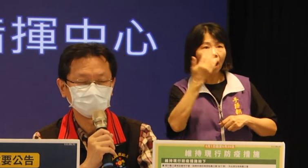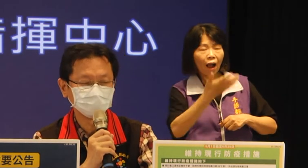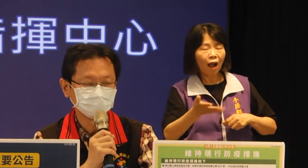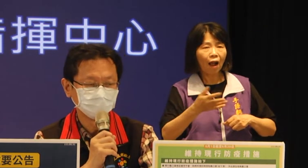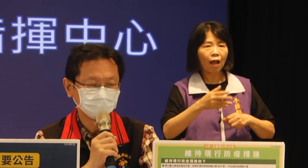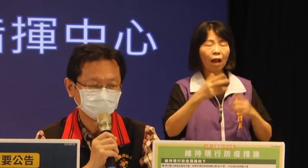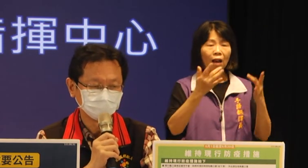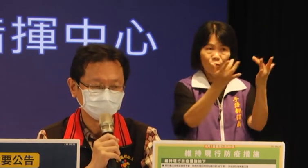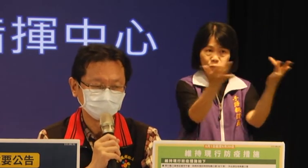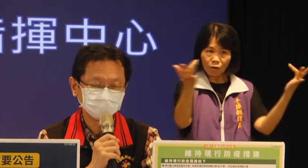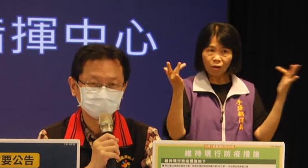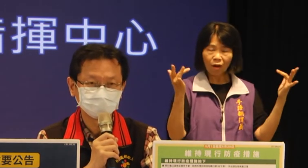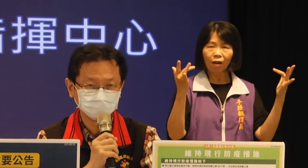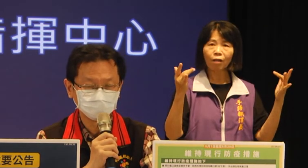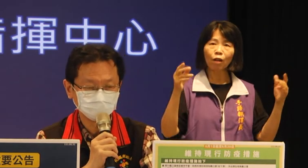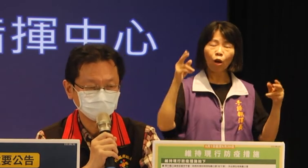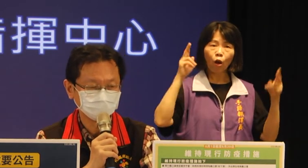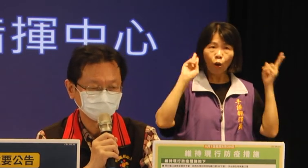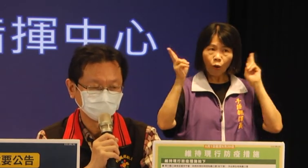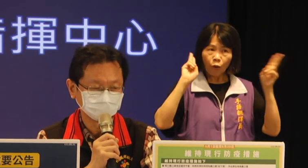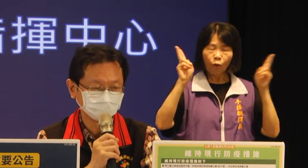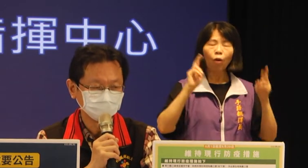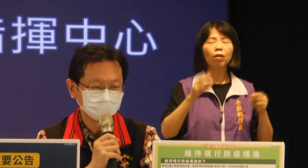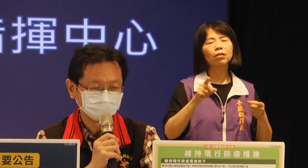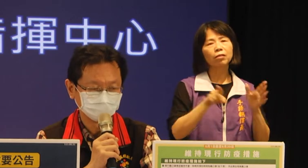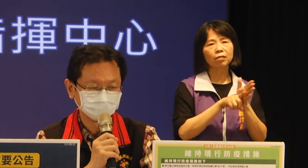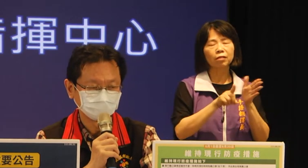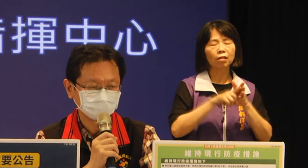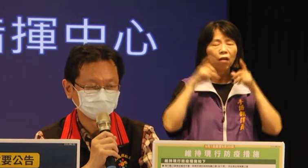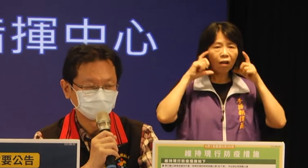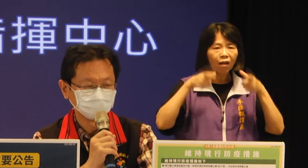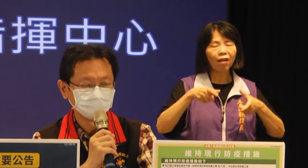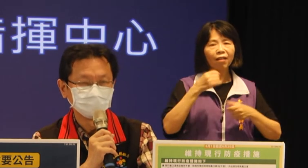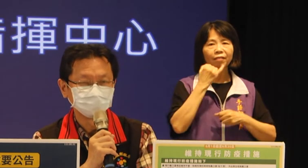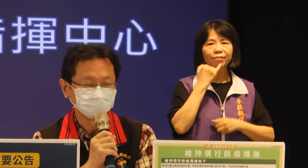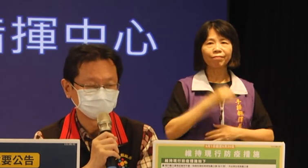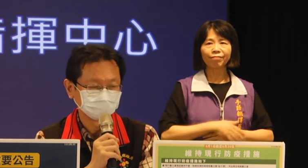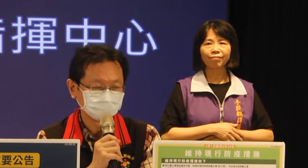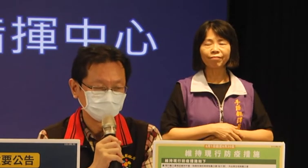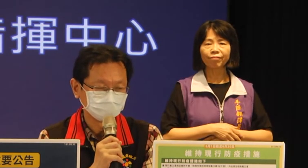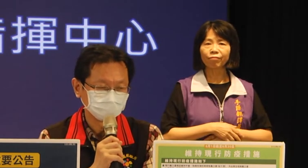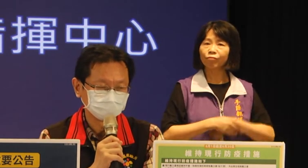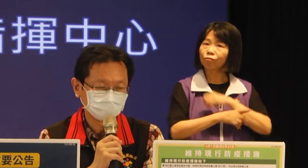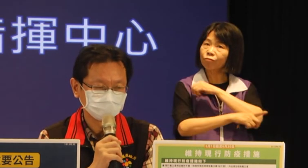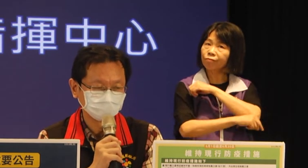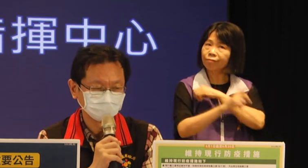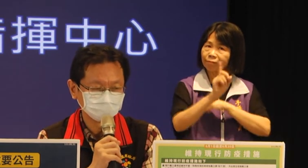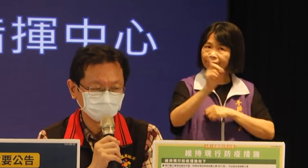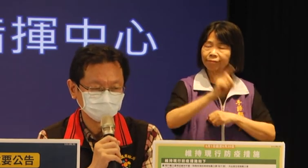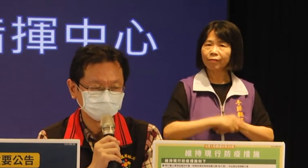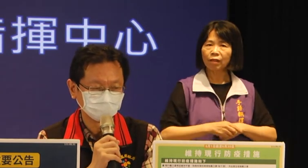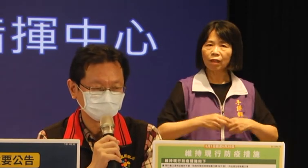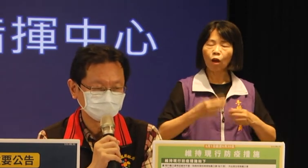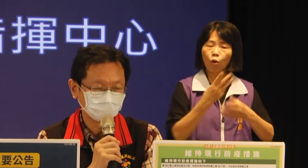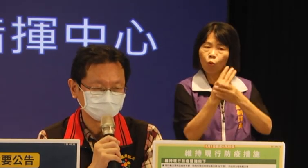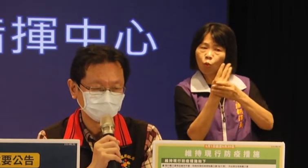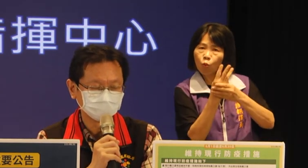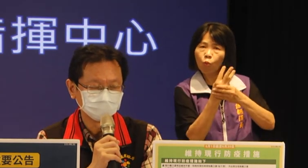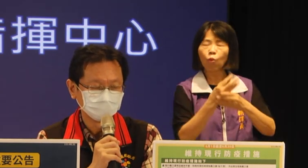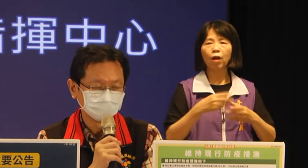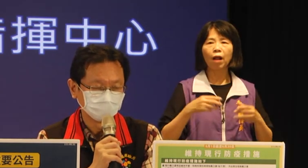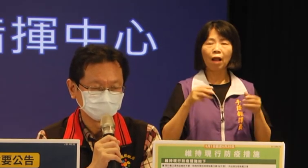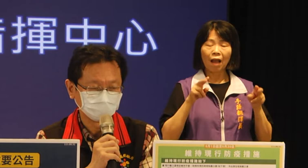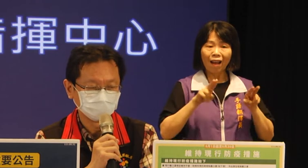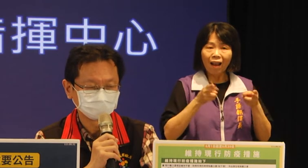在森林游乐区里面游玩的时候也不用戴口罩。最后就是在这个温泉、冷泉、烤